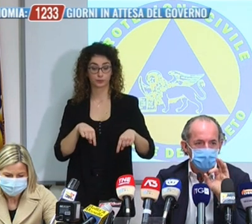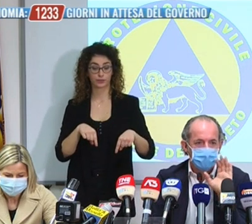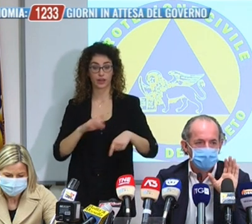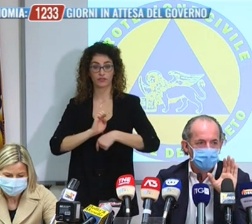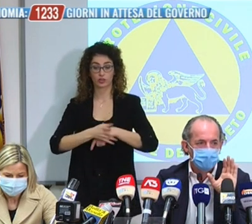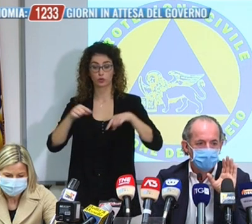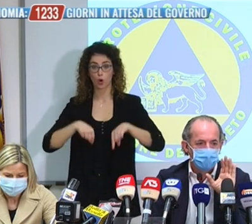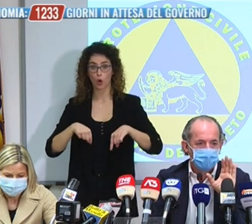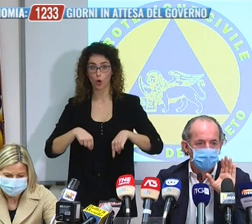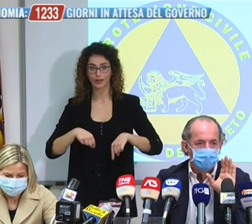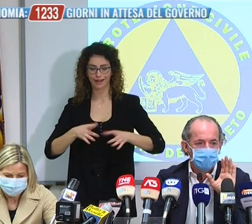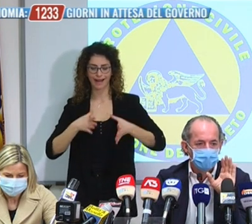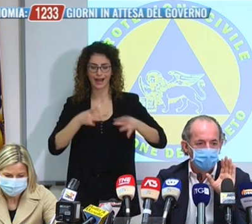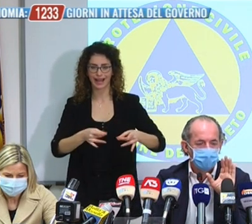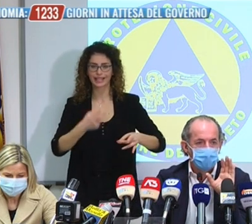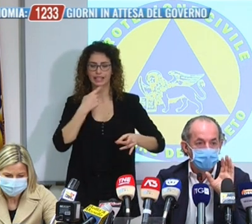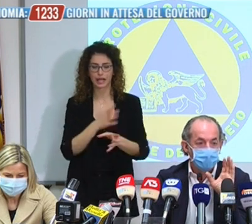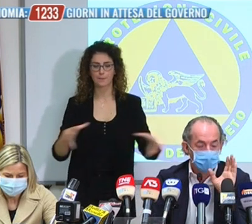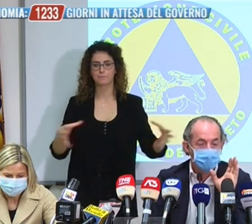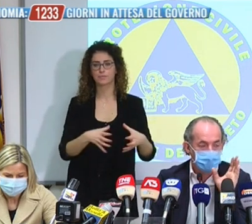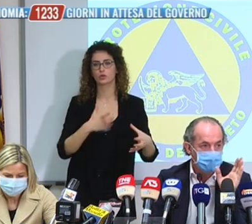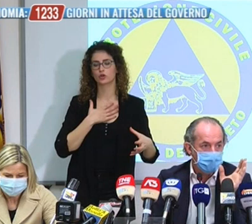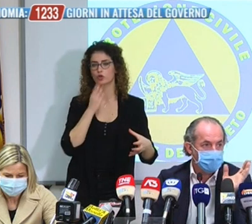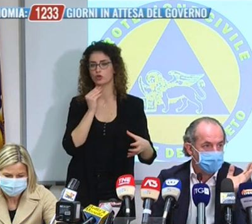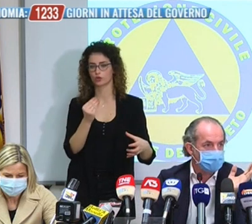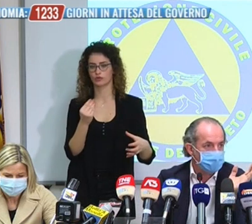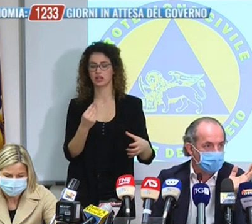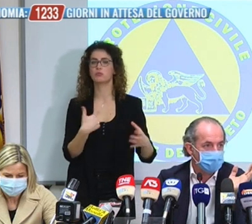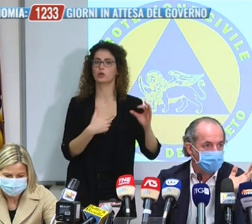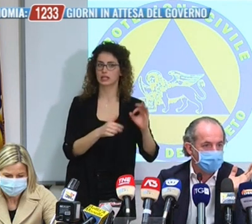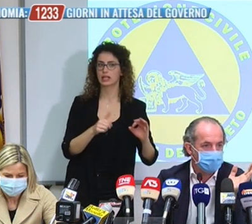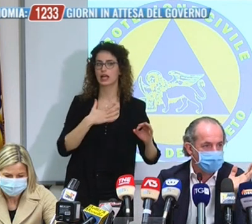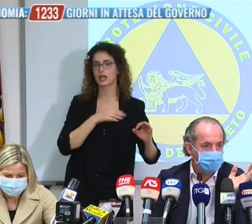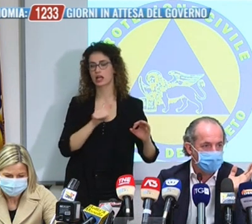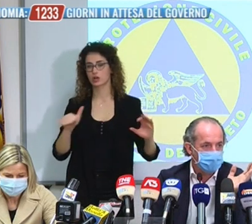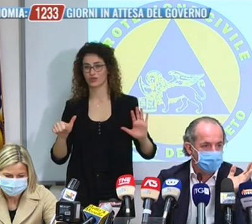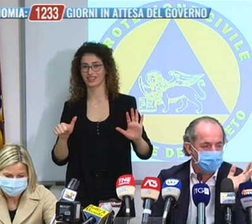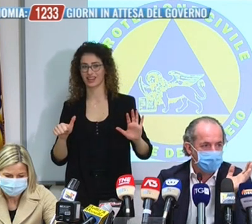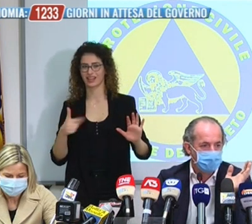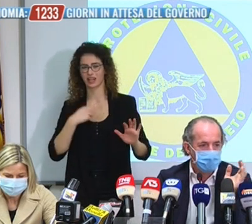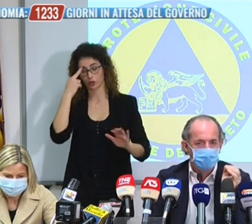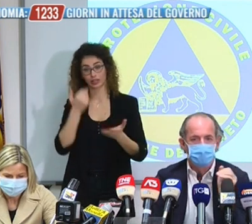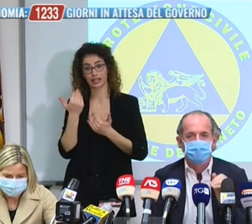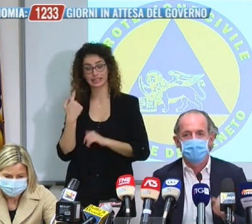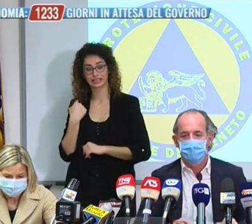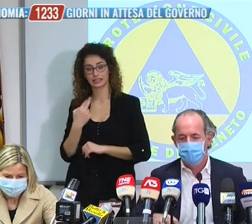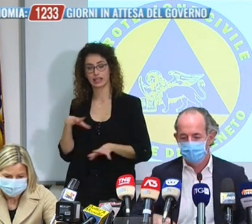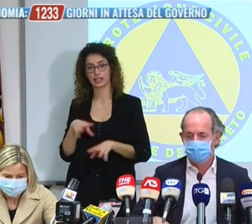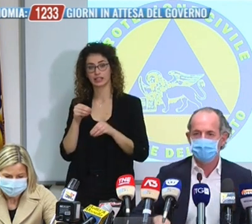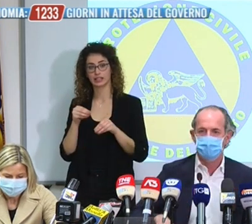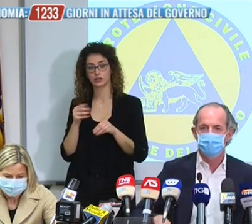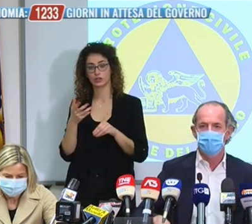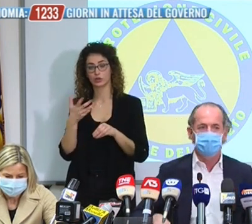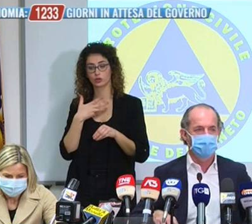nelle fasce giovani. E soprattutto anche lo 06, vi ricordate che all'inizio c'era il tema